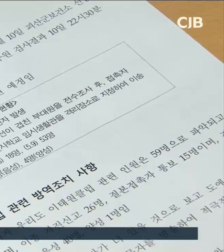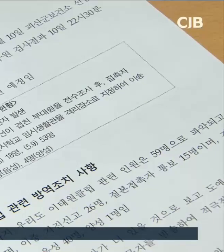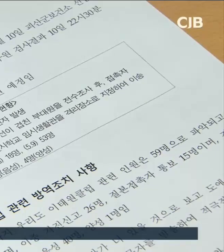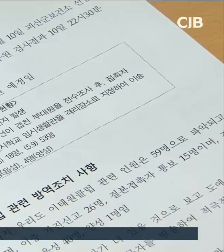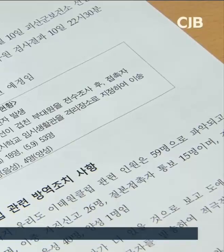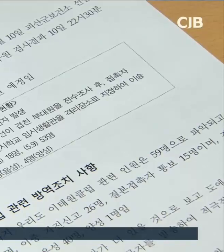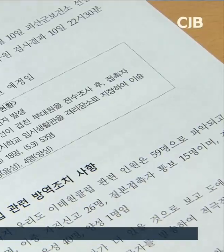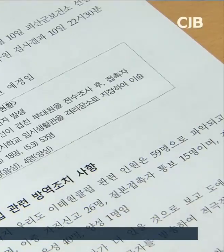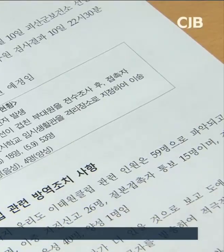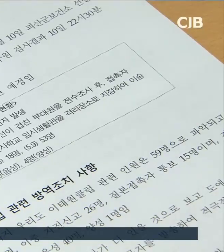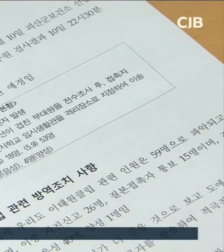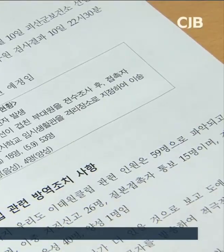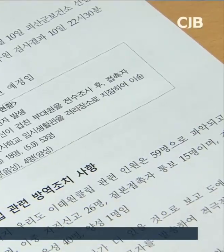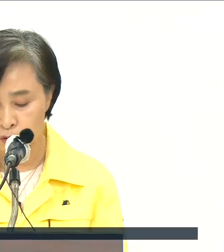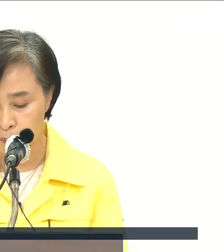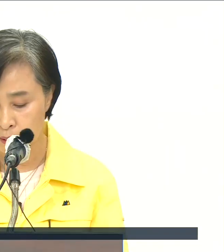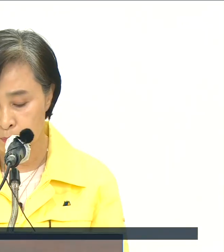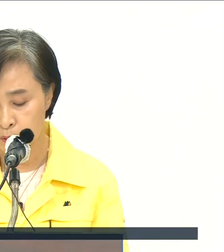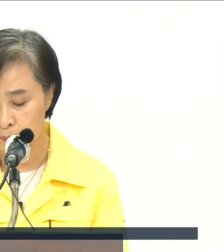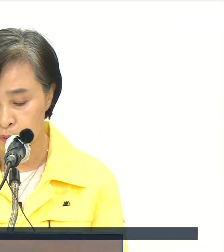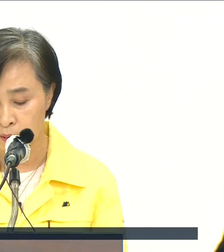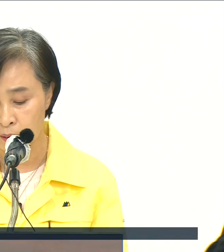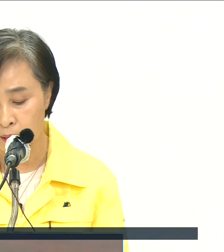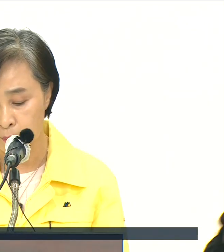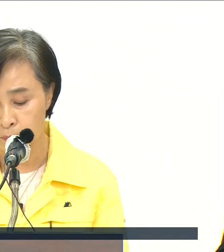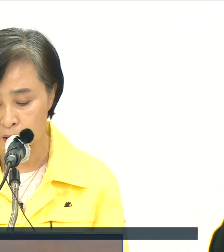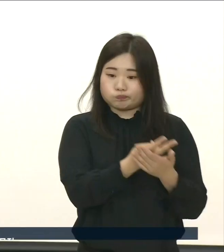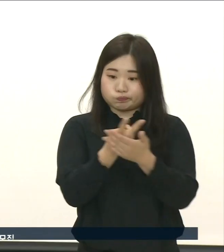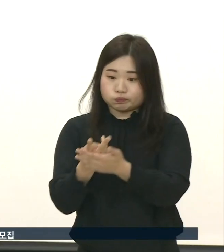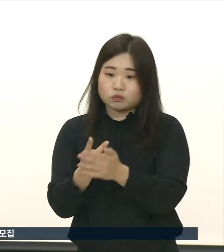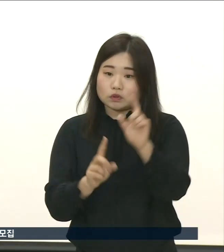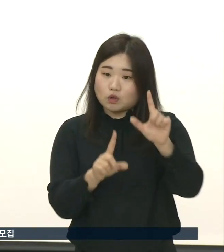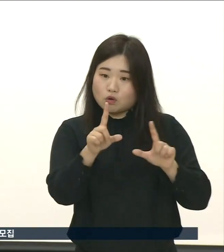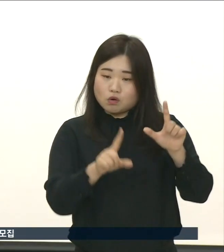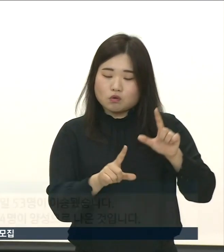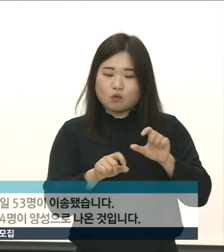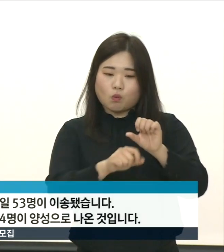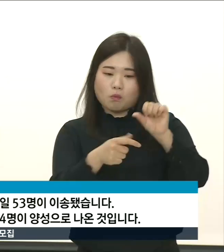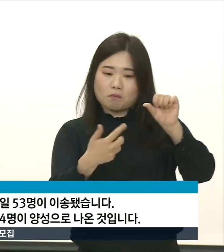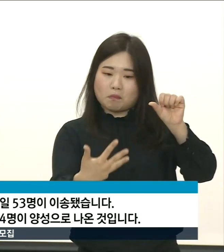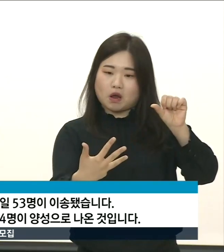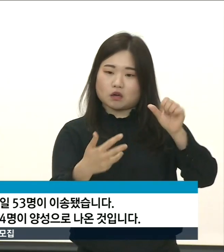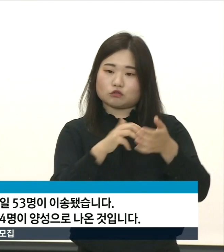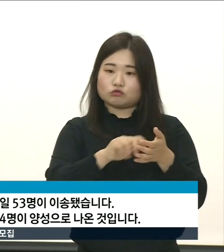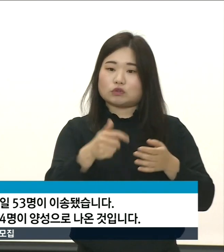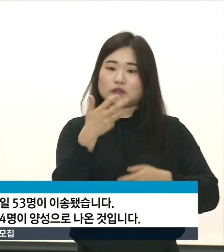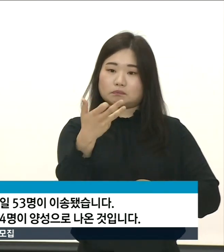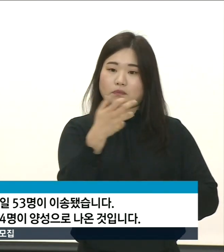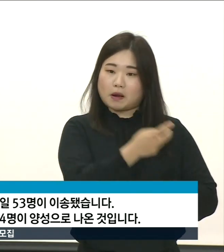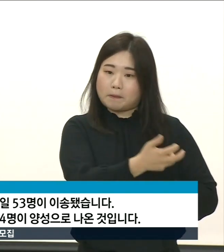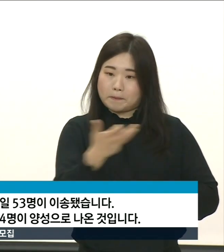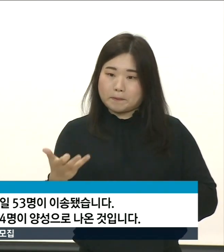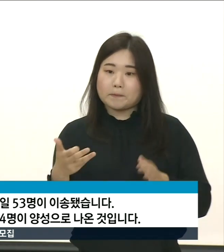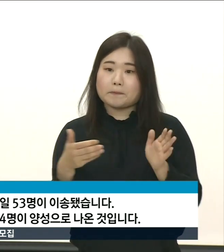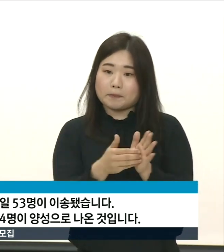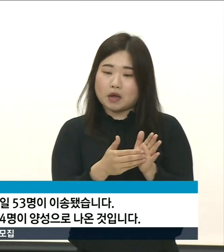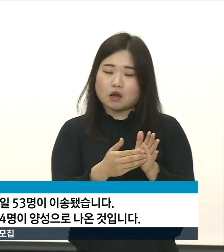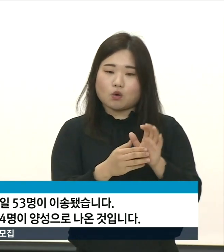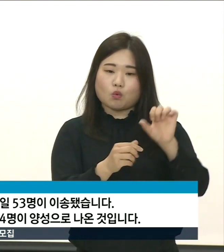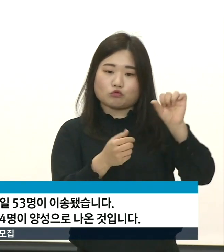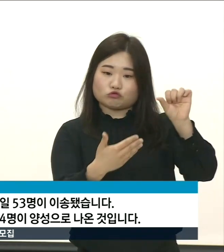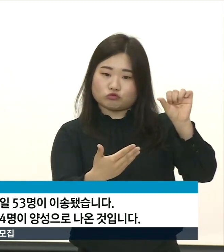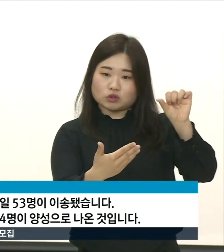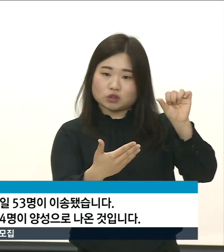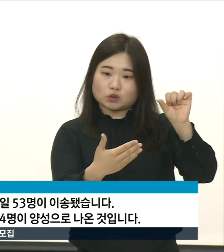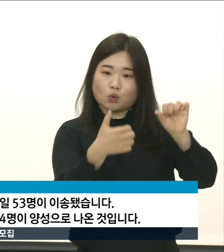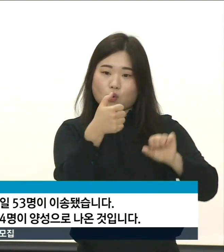소속 70여 명이 임시로 옮겨와 있는 상태입니다. 5월 8일 날 18명이 이송이 됐고 5월 9일